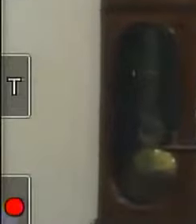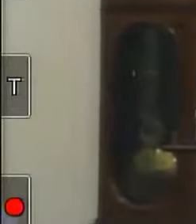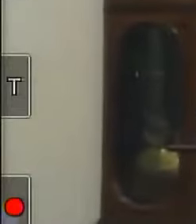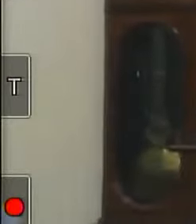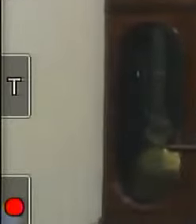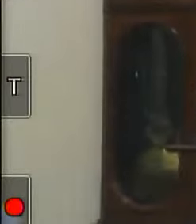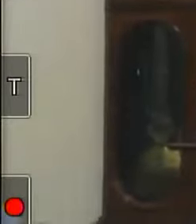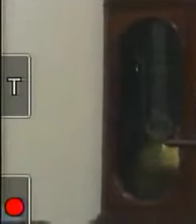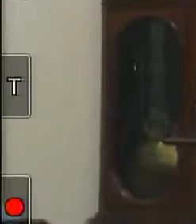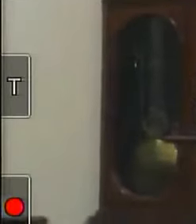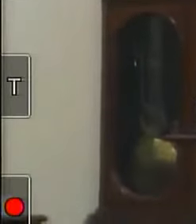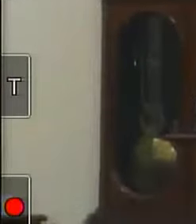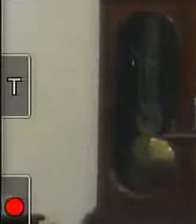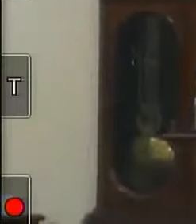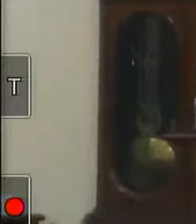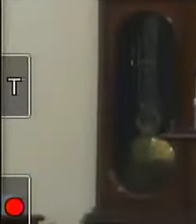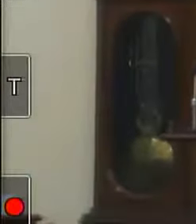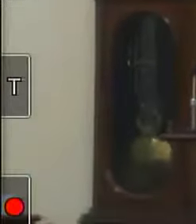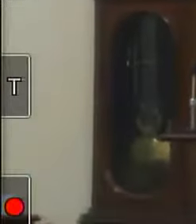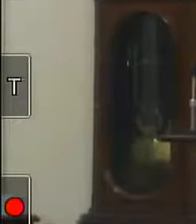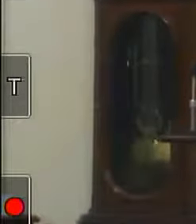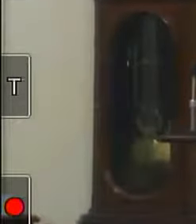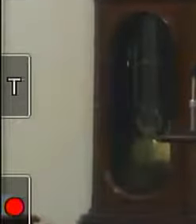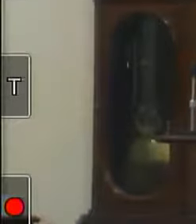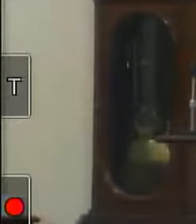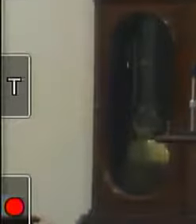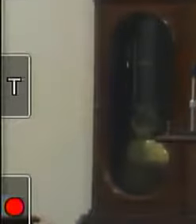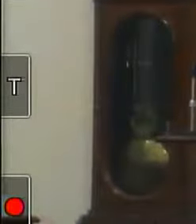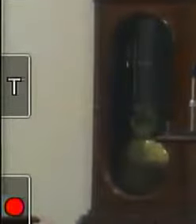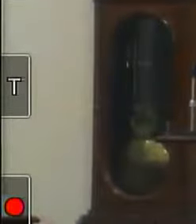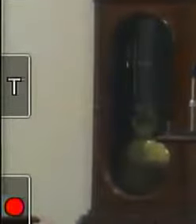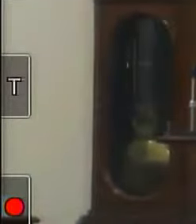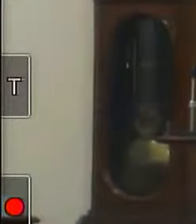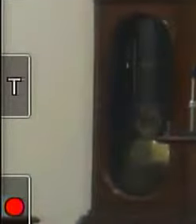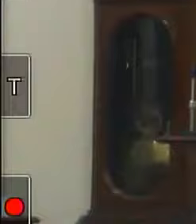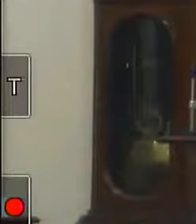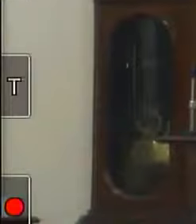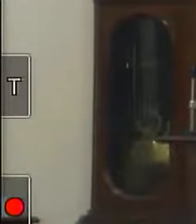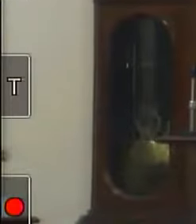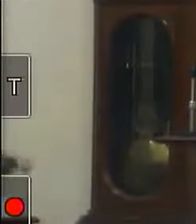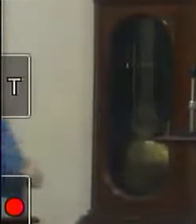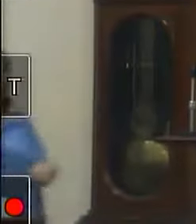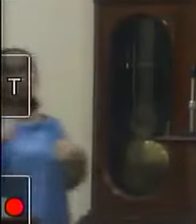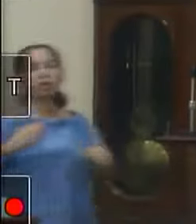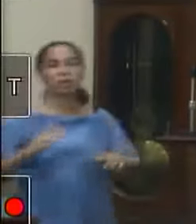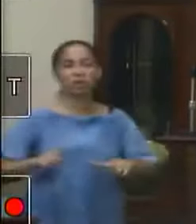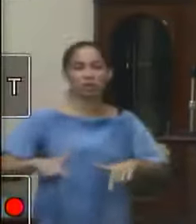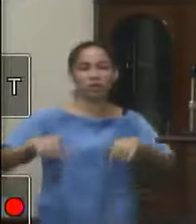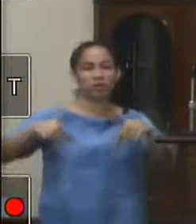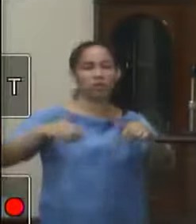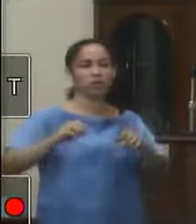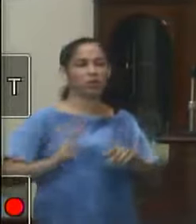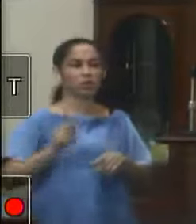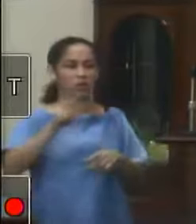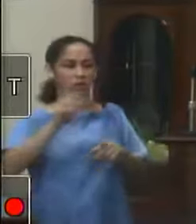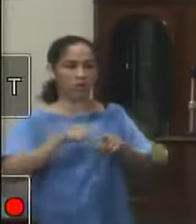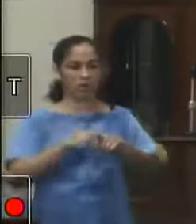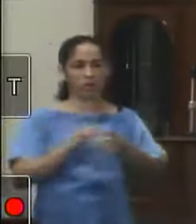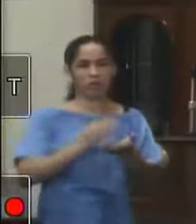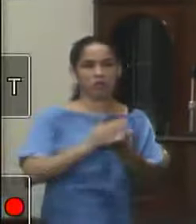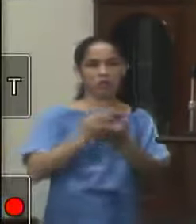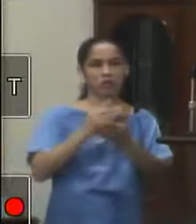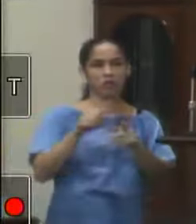gente está tratando desse assunto, mas é uma coisa também que eu acho que a Valença precisa avançar. em todos os setores, entendeu? E vai ser um pontapé